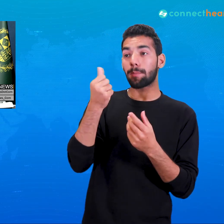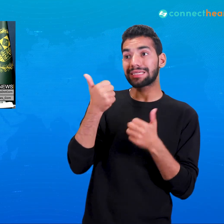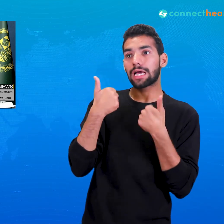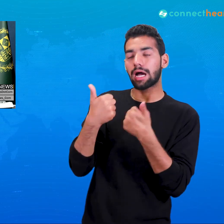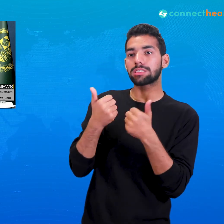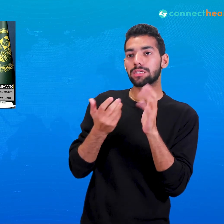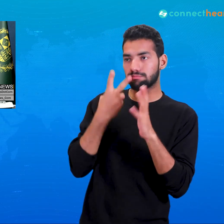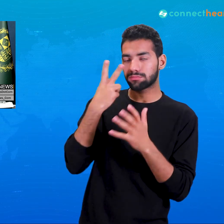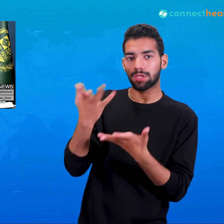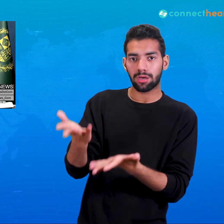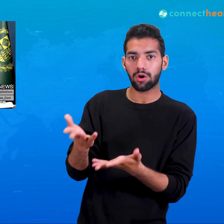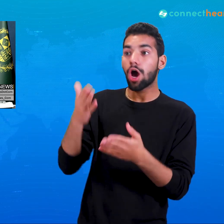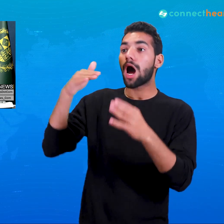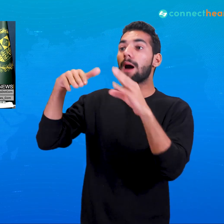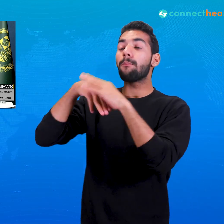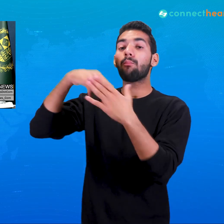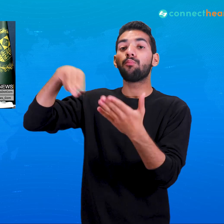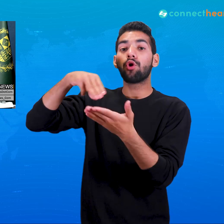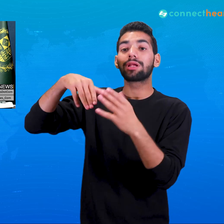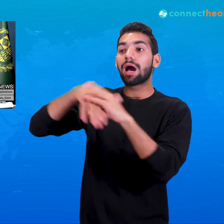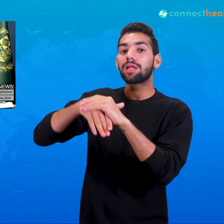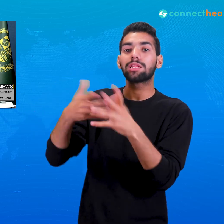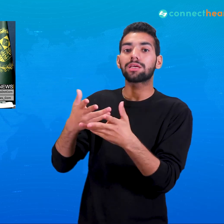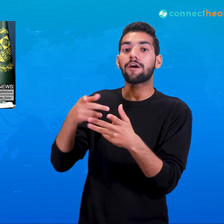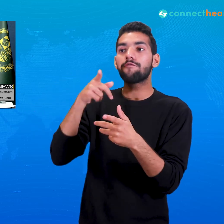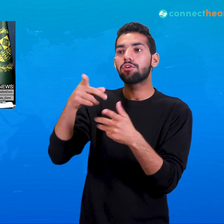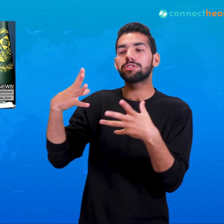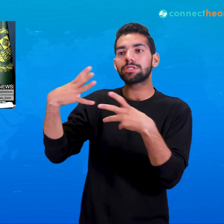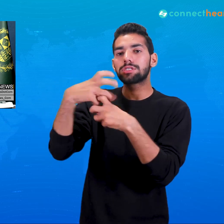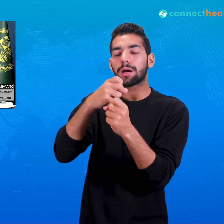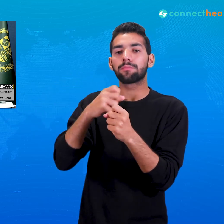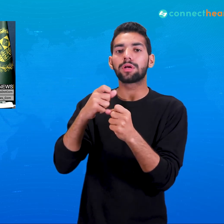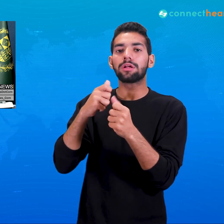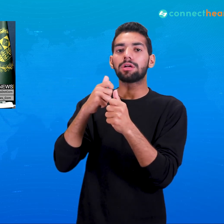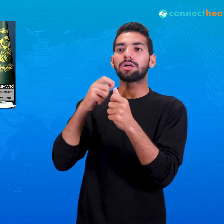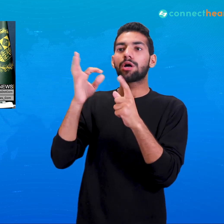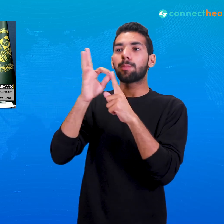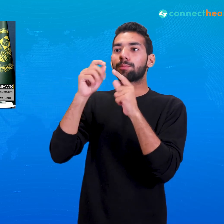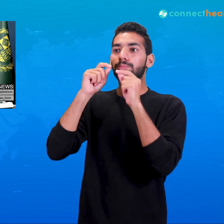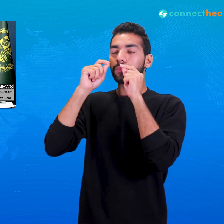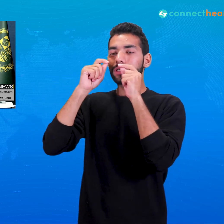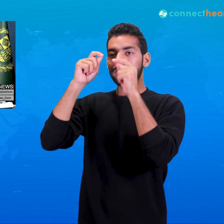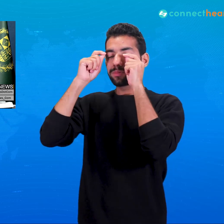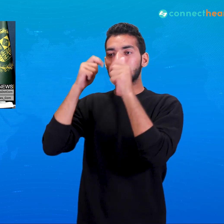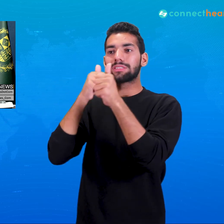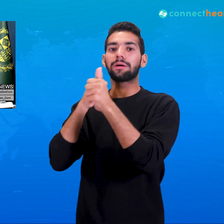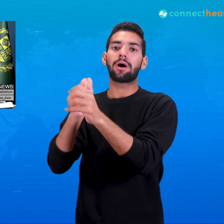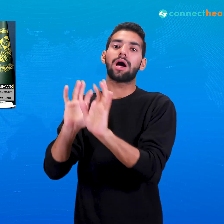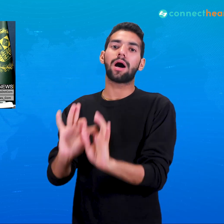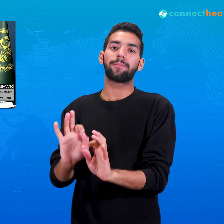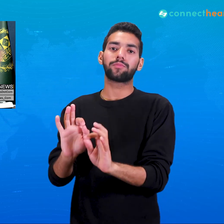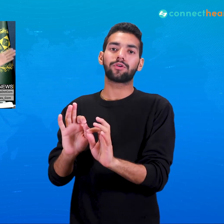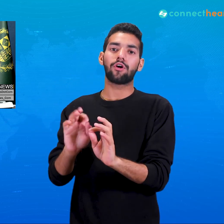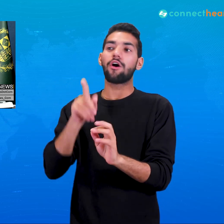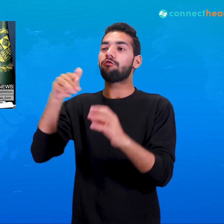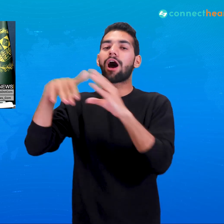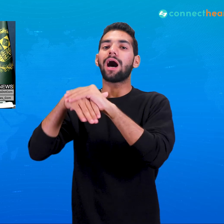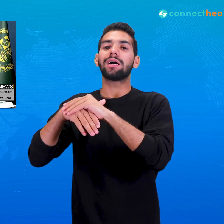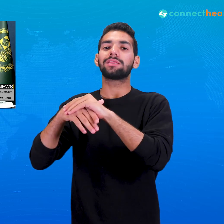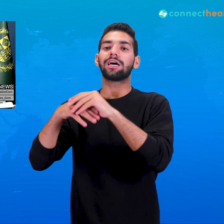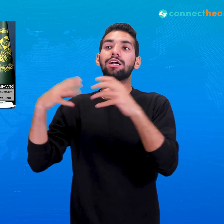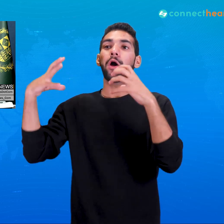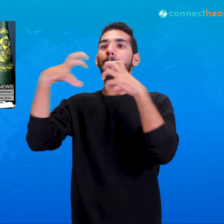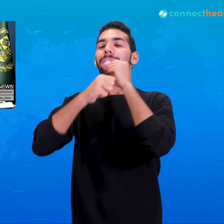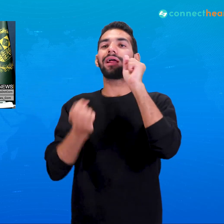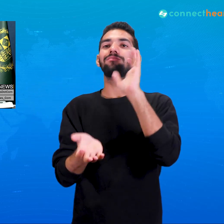جو امیر ملک ہیں، ان ساروں کے اندر آپ یہ دیکھیں گے کہ وہاں قانون کی بالادستی ہے، وہاں بڑے بڑے ڈاکوؤں کو اس طرح پھول نہیں